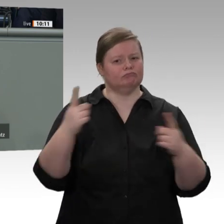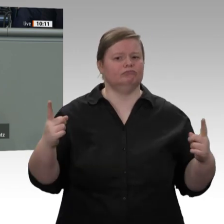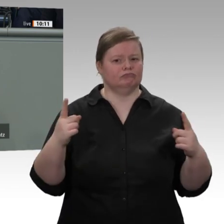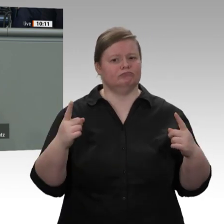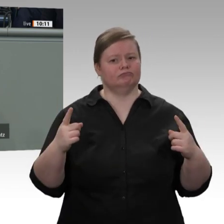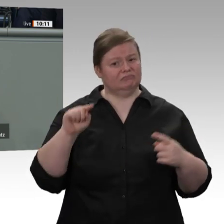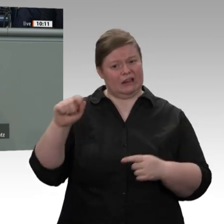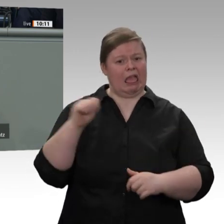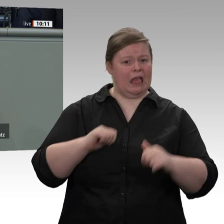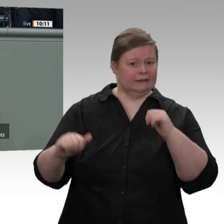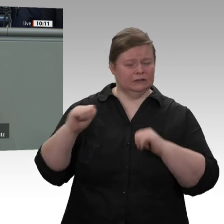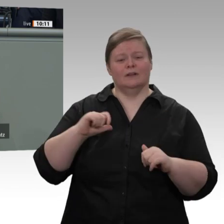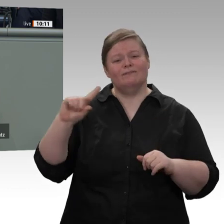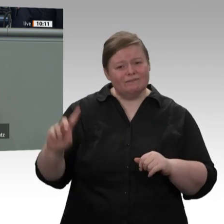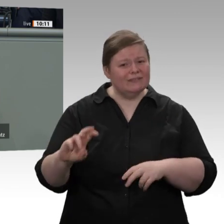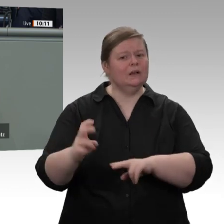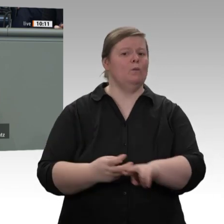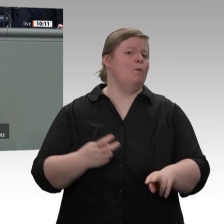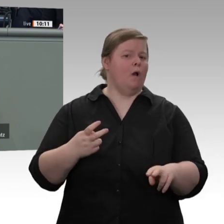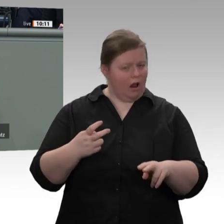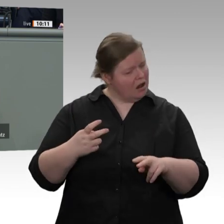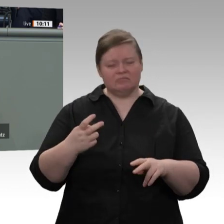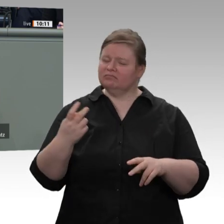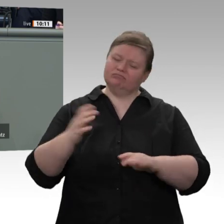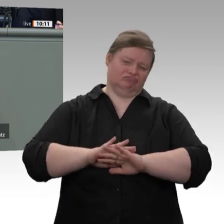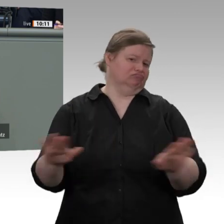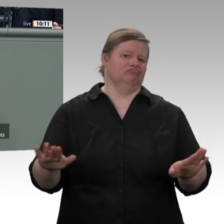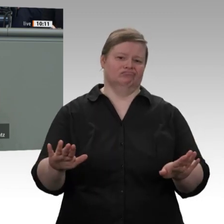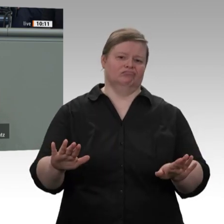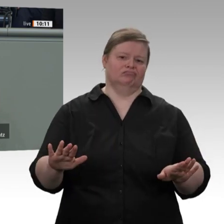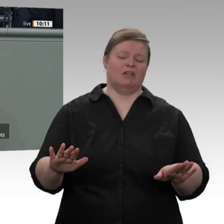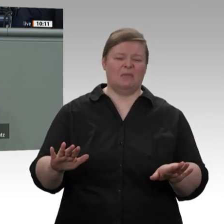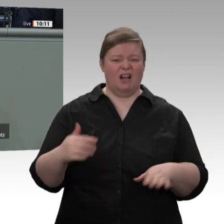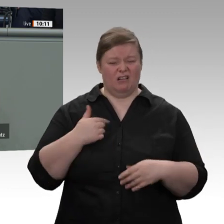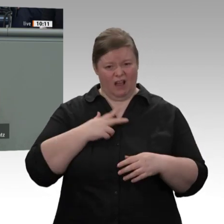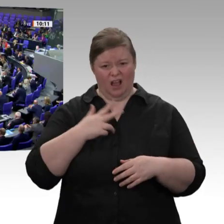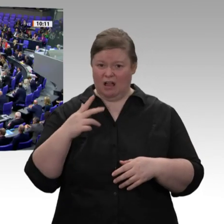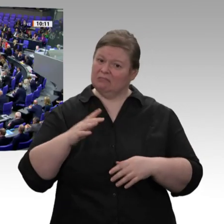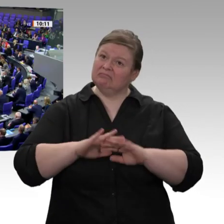kann ich allerdings Ihnen versichern. Wir nehmen den Kampf gegen diese Bedrohung auf.